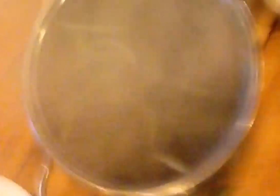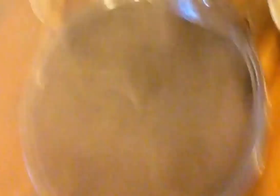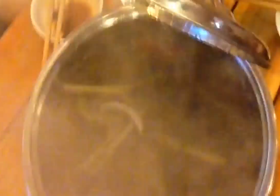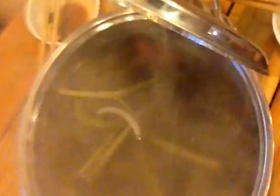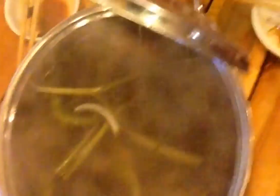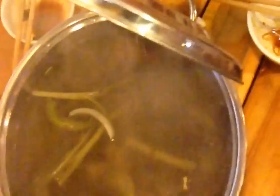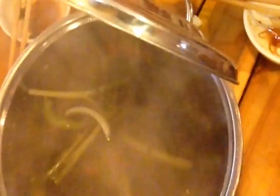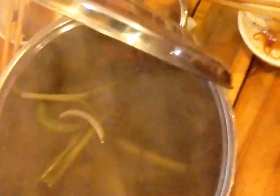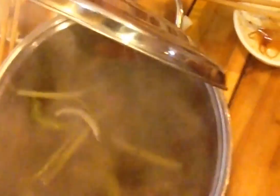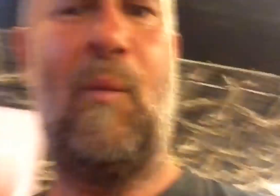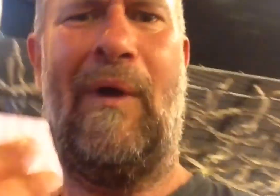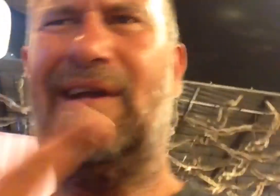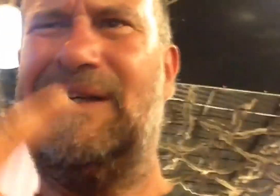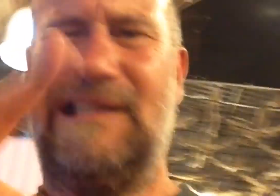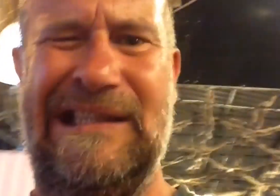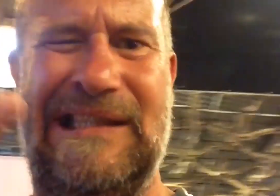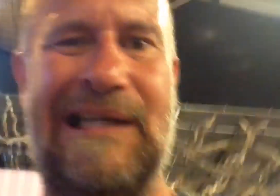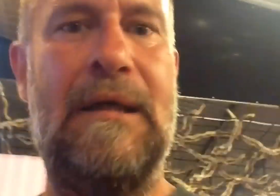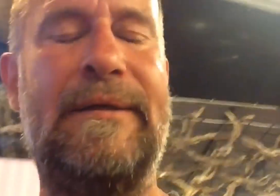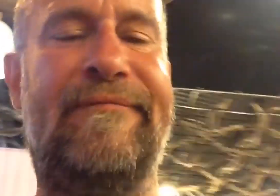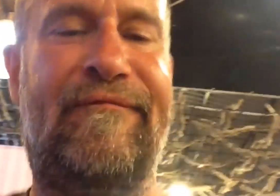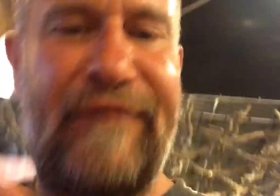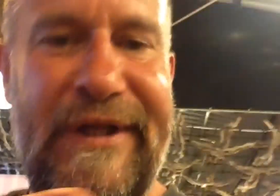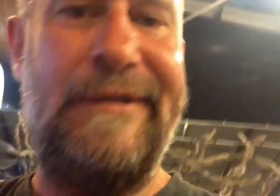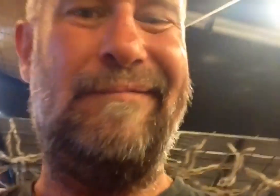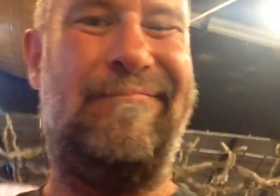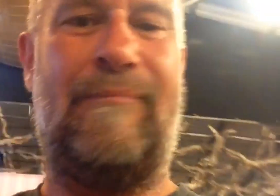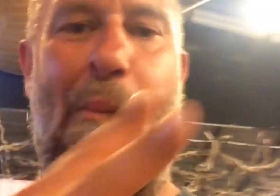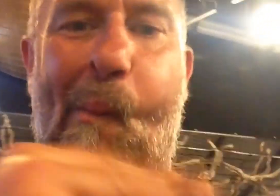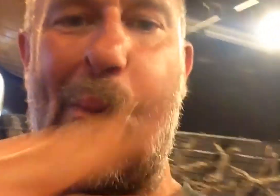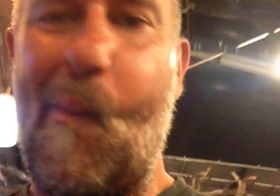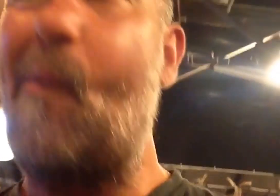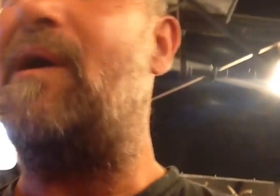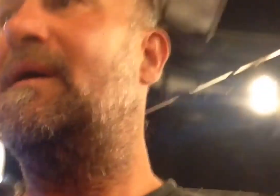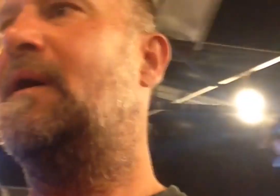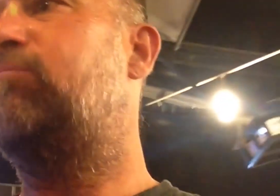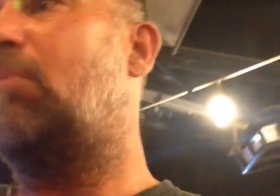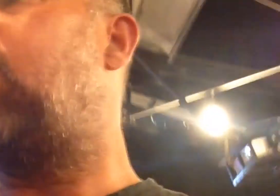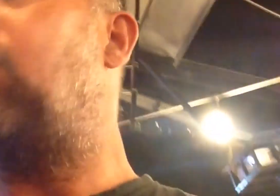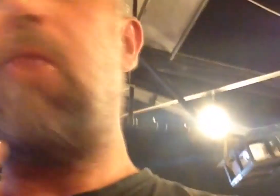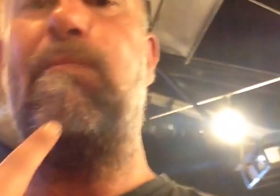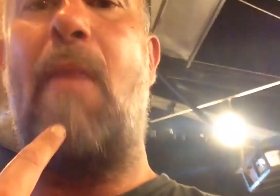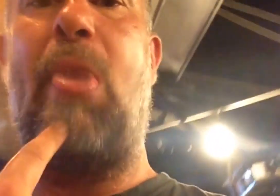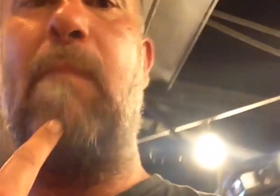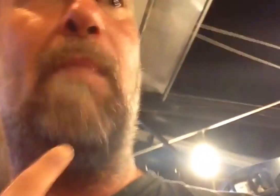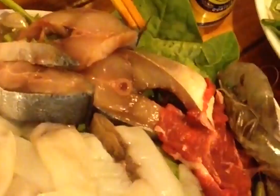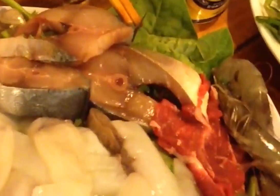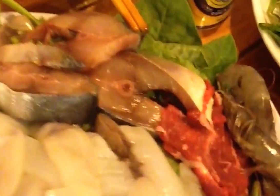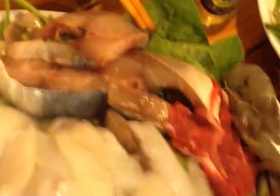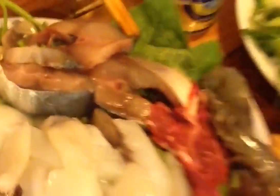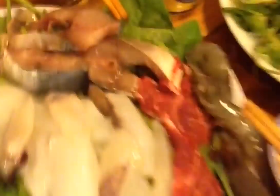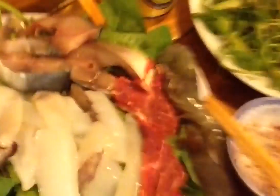Die werden hier lebendig gekocht in dieser Brühe. Und vieles mehr, zum Beispiel Calamaris und bla bla bla bla bla bla.